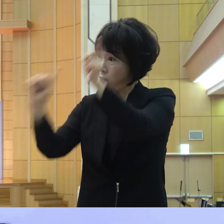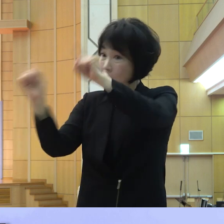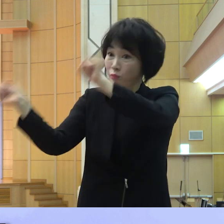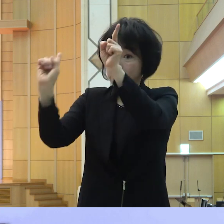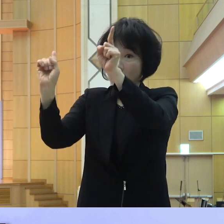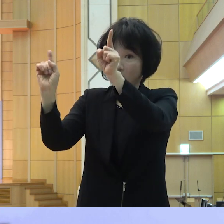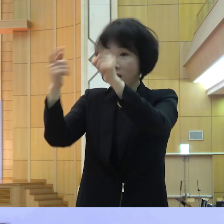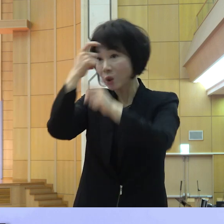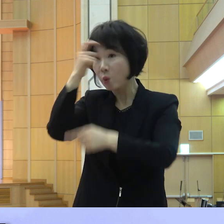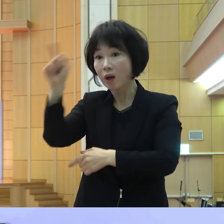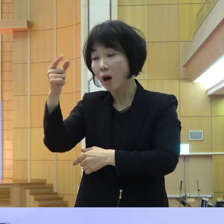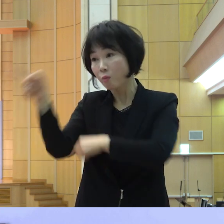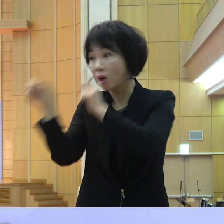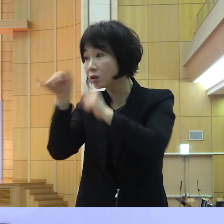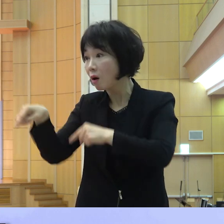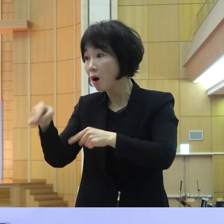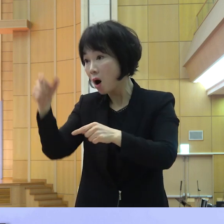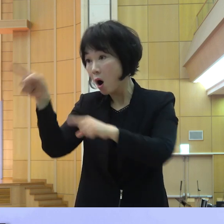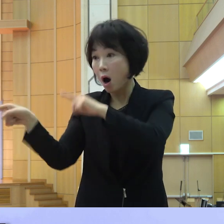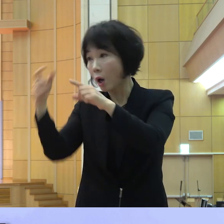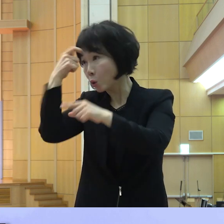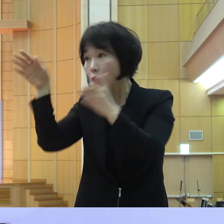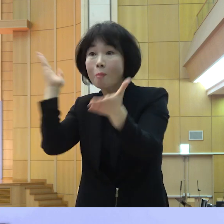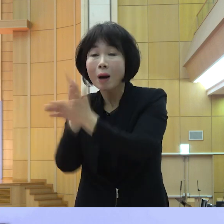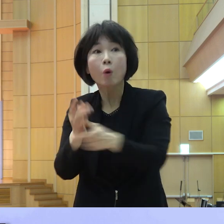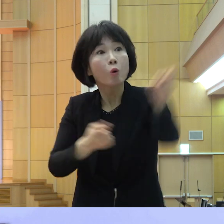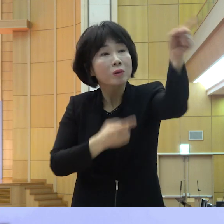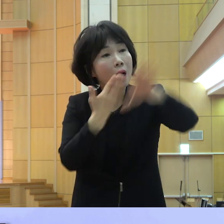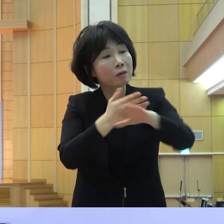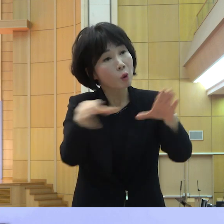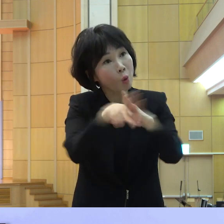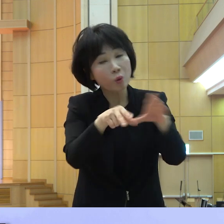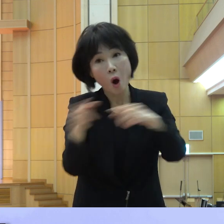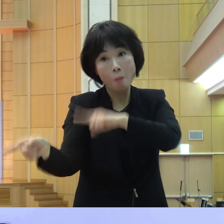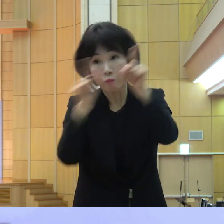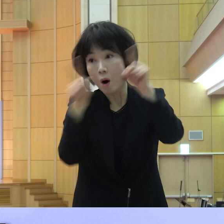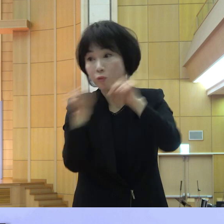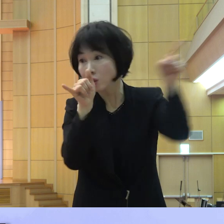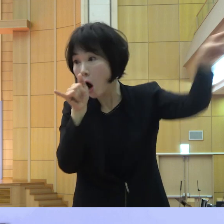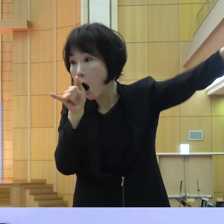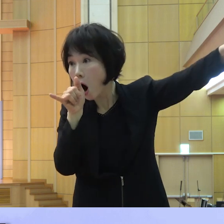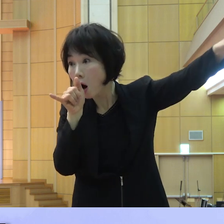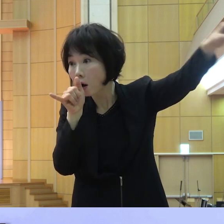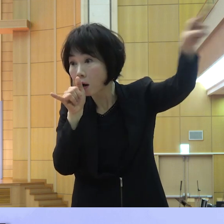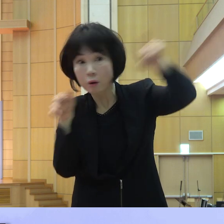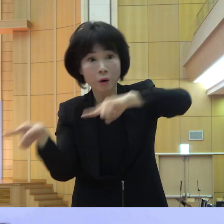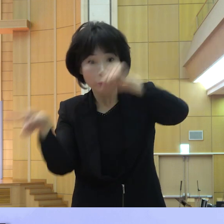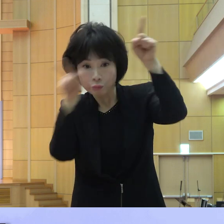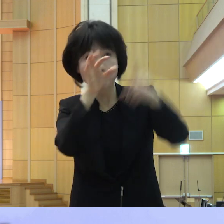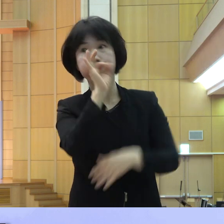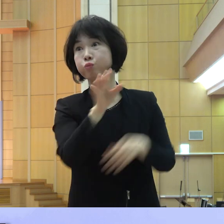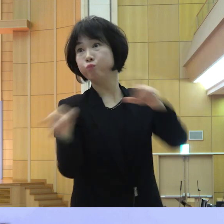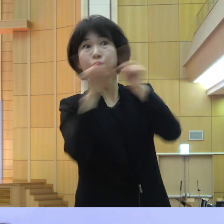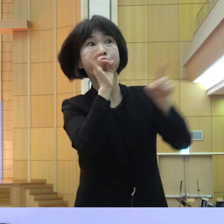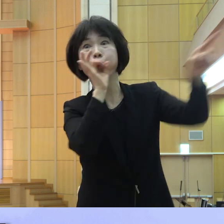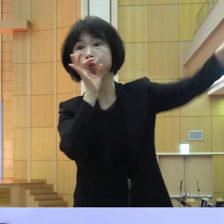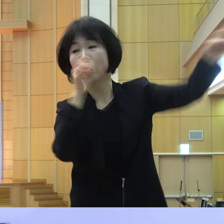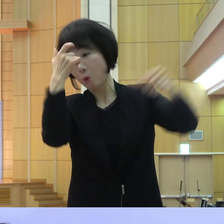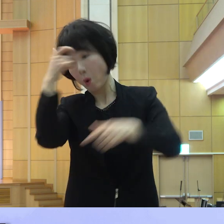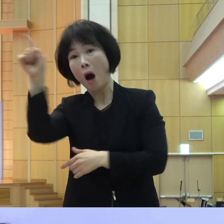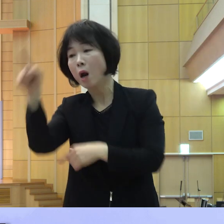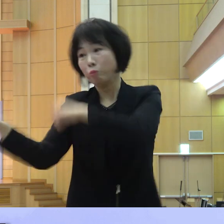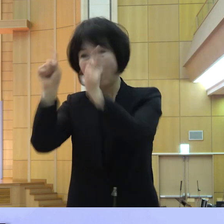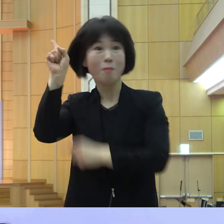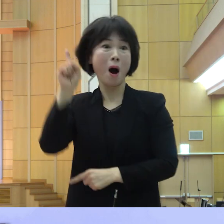없어요. 기독교, 하나님을 믿고 예수님을 믿는 기독교에는 이제 다음